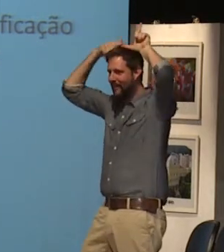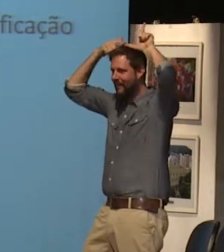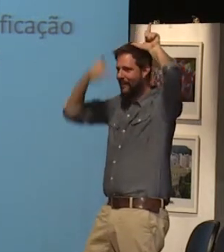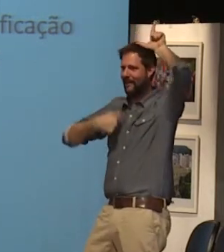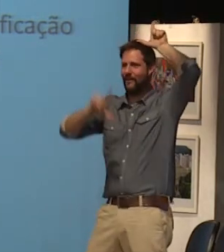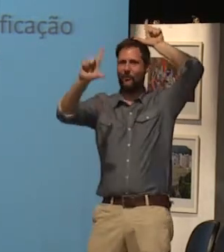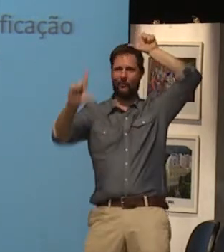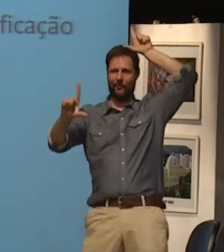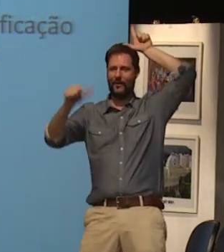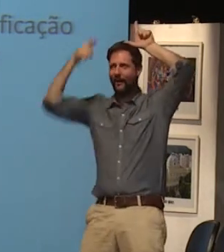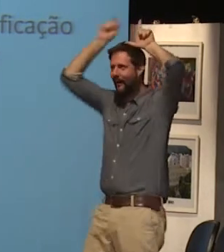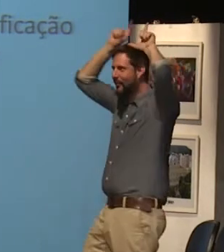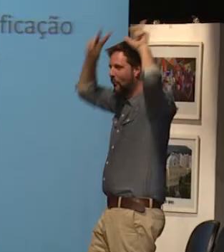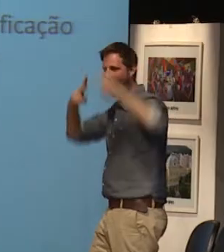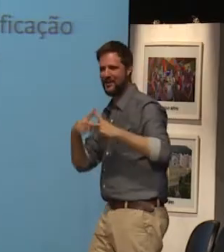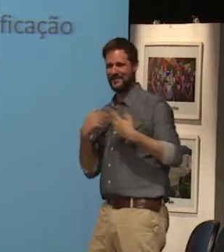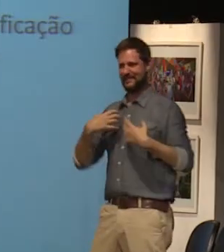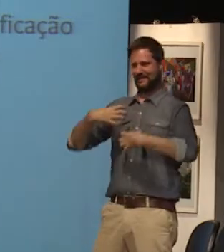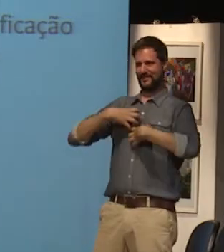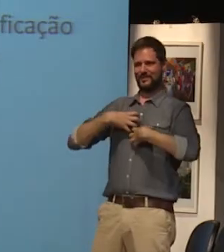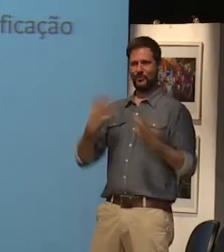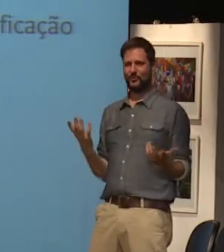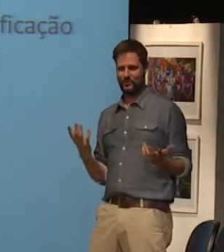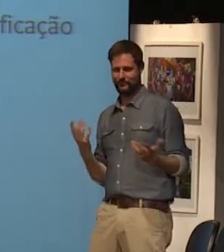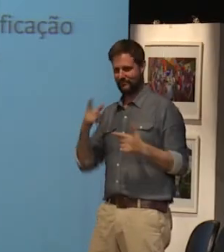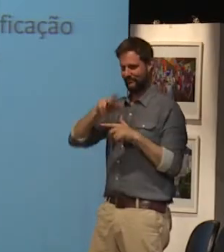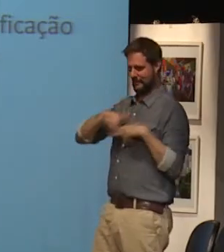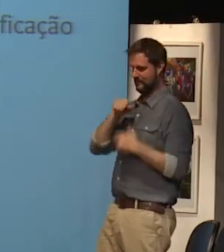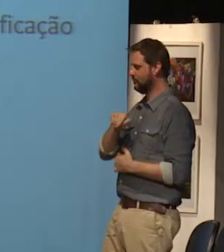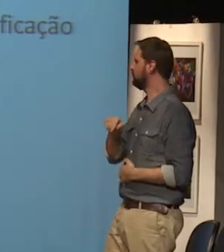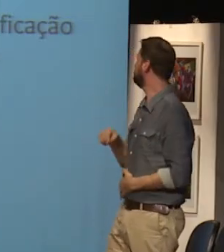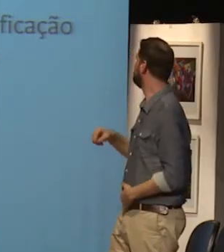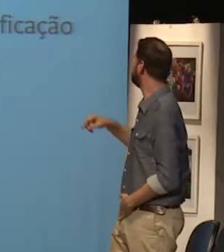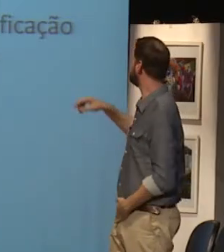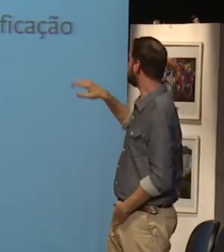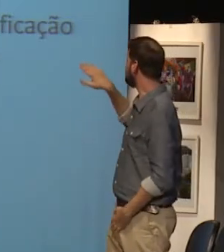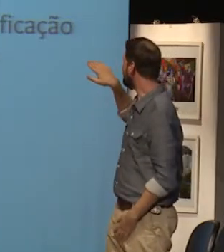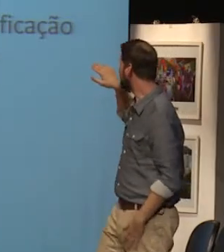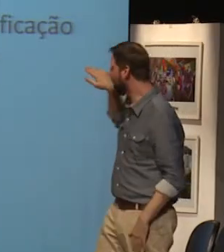diploma próprio para... Parece que eu sinto isso, eu sinto que eu fiz 2 vezes.